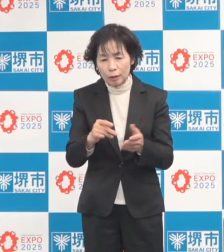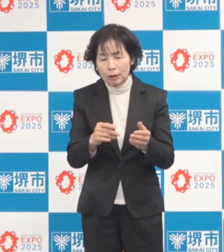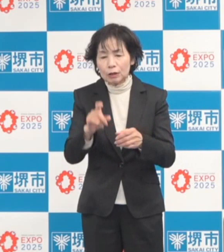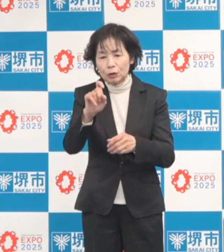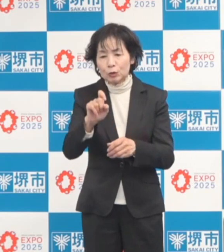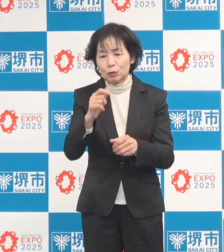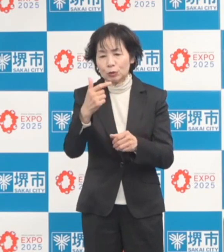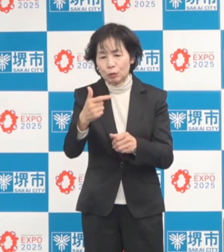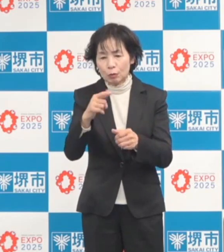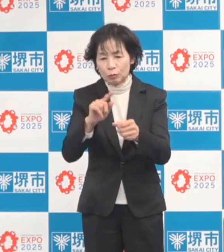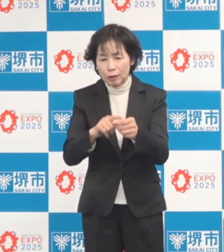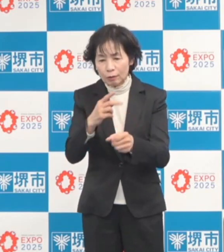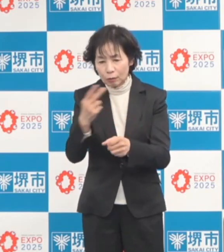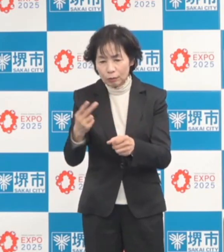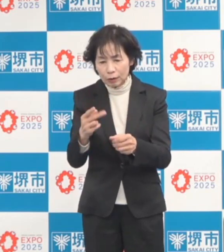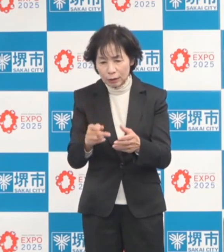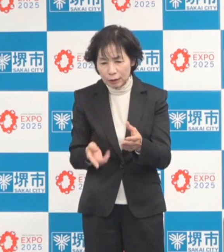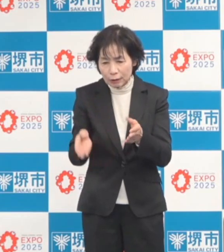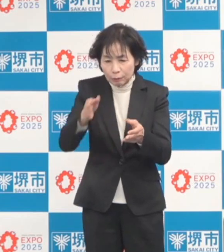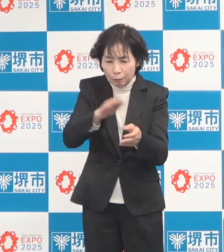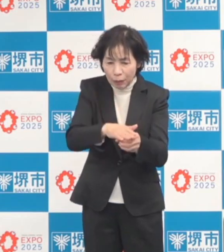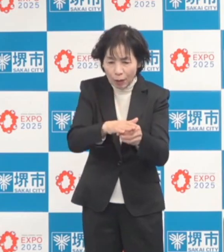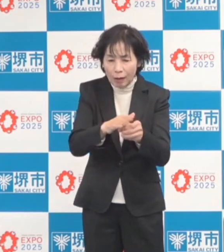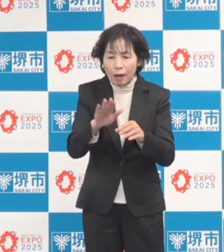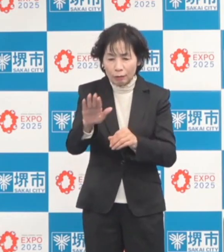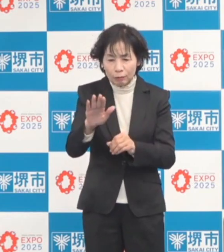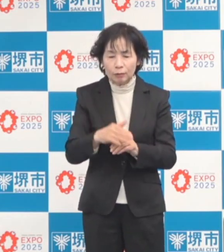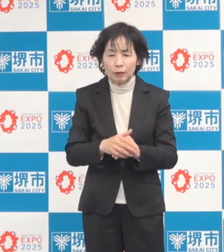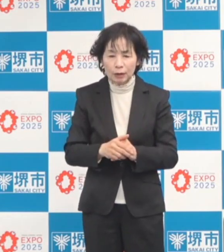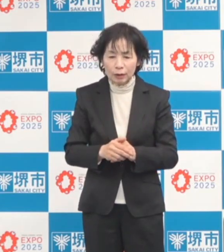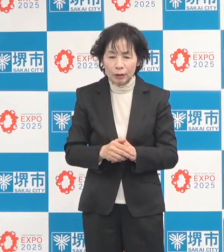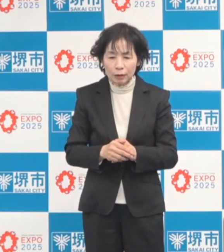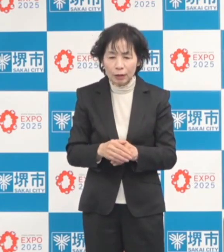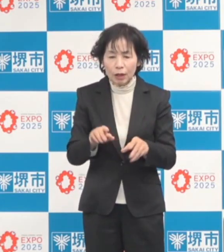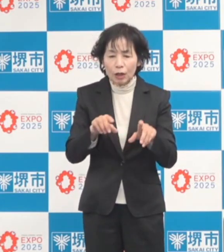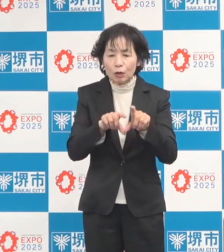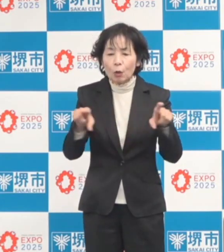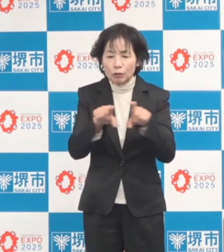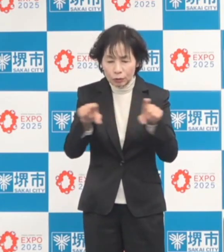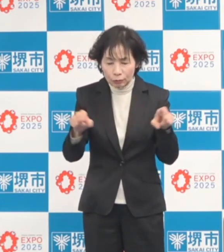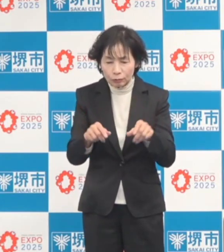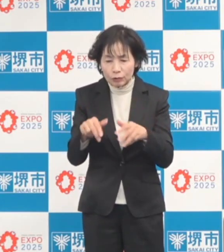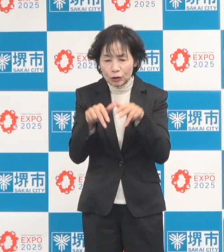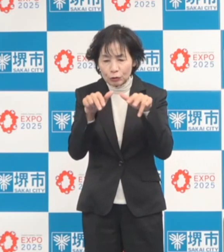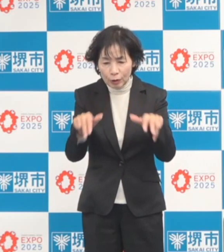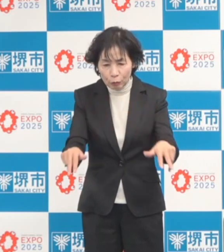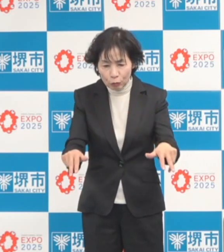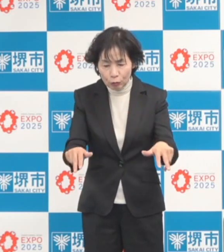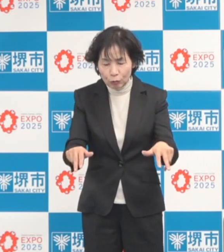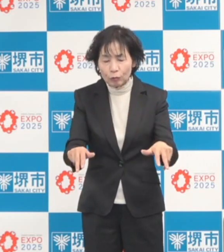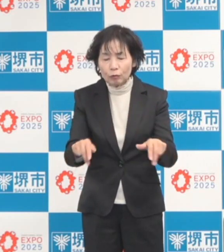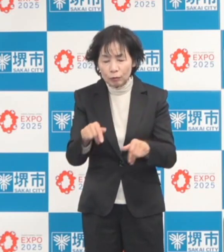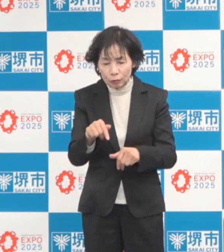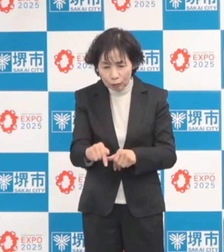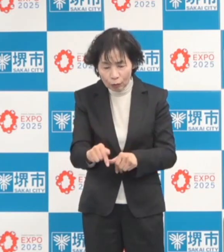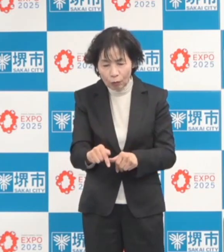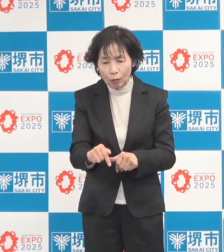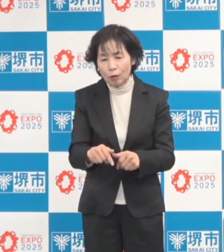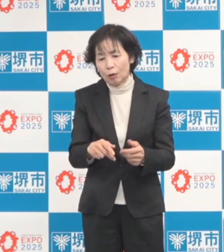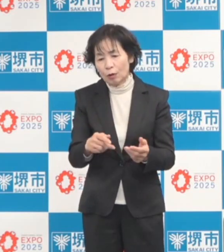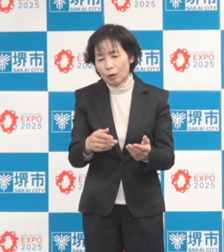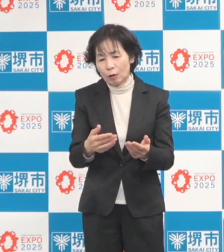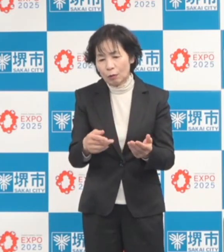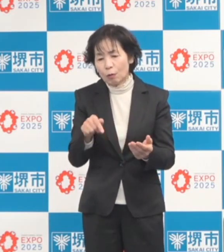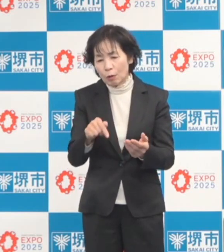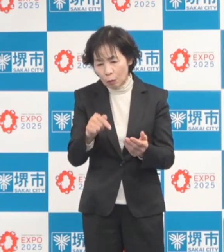6年度に一気に計上されることになった、そして標準システム標準化の費用もそこにあったと思います